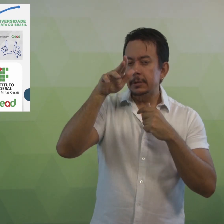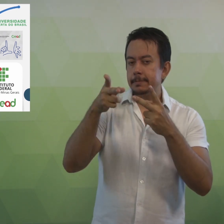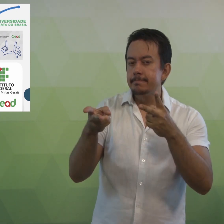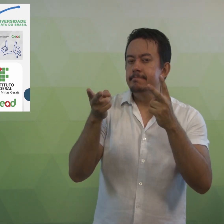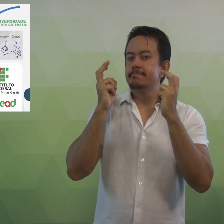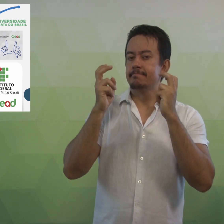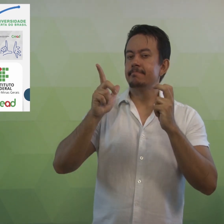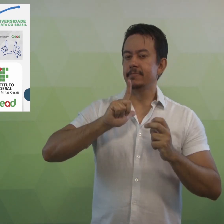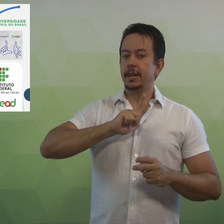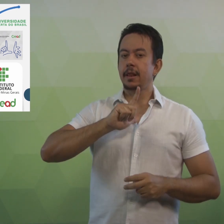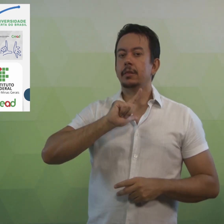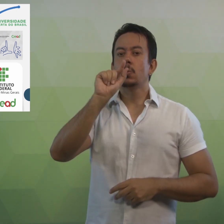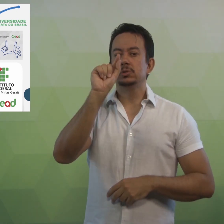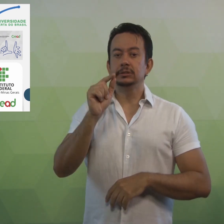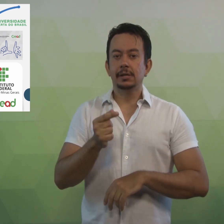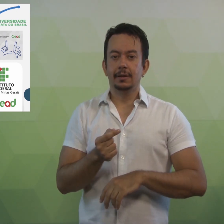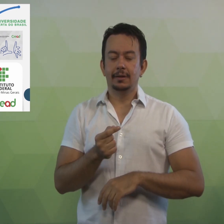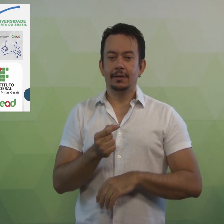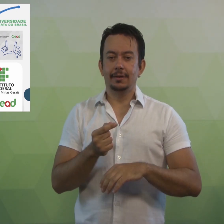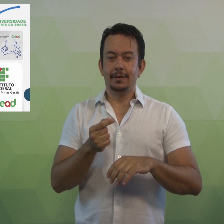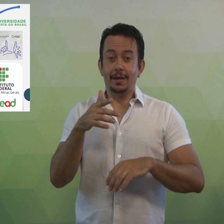E nós percebemos na psicolinguística